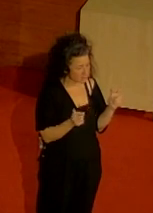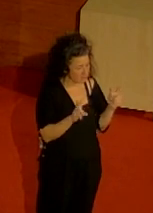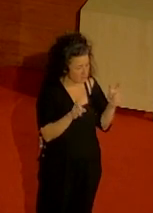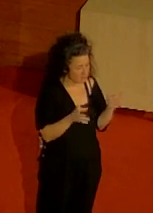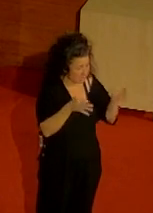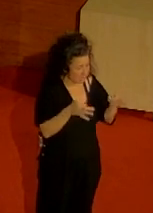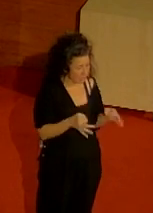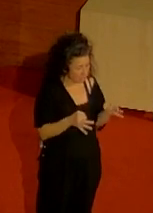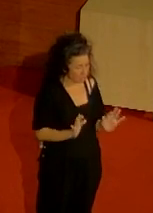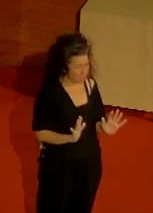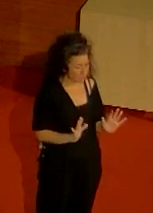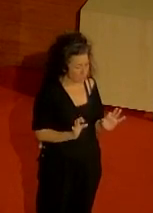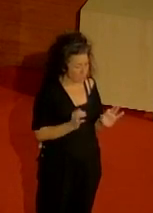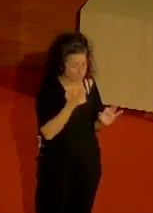trata